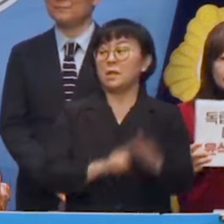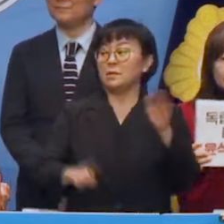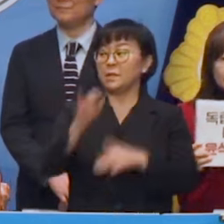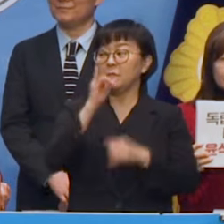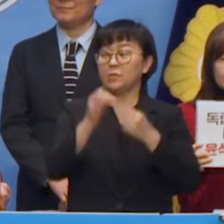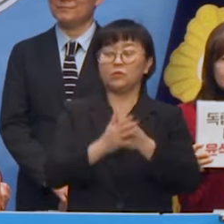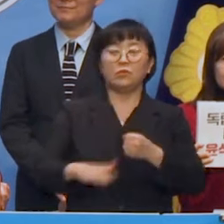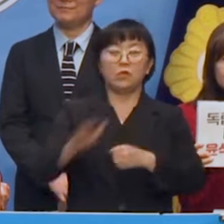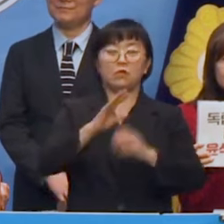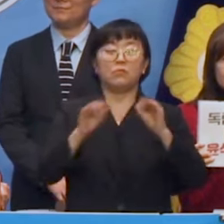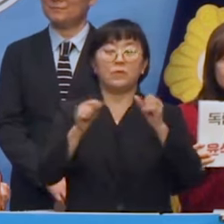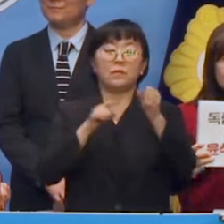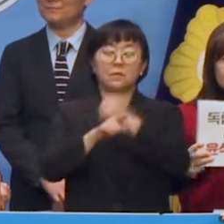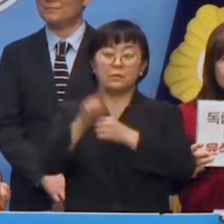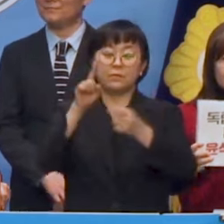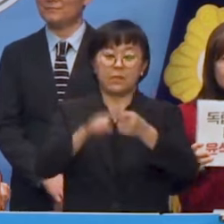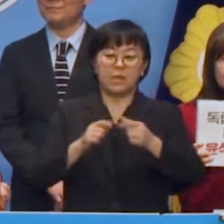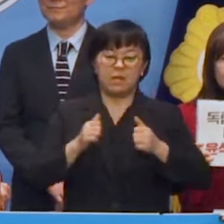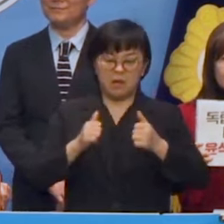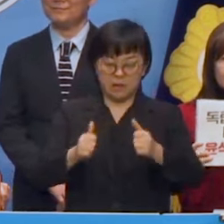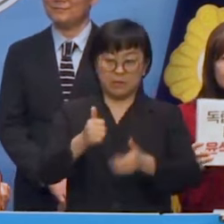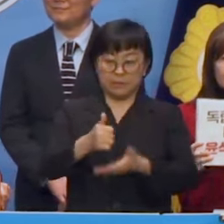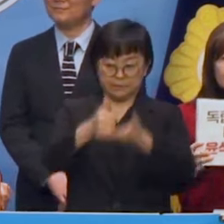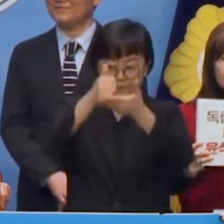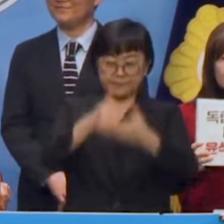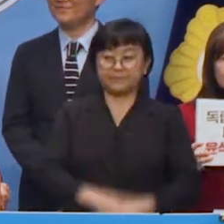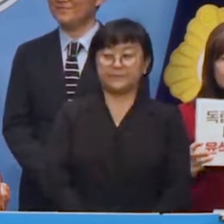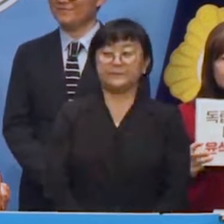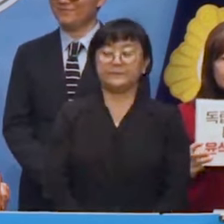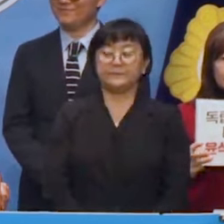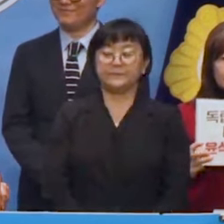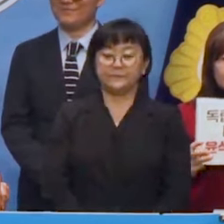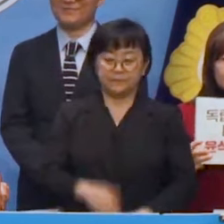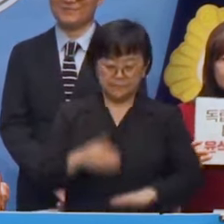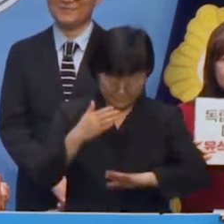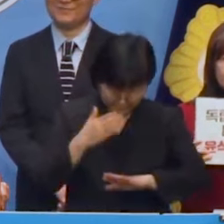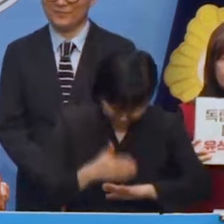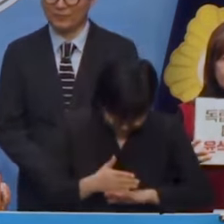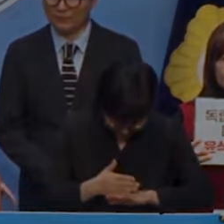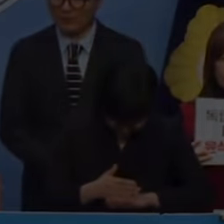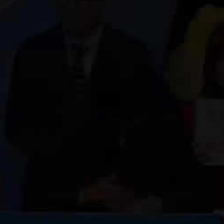앞장에서 우리 국민의 뜻을 열심히 받들도록 하겠습니다. 고맙습니다.